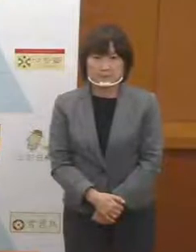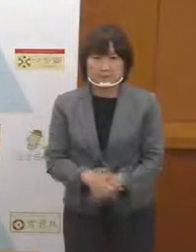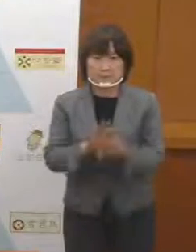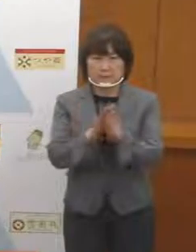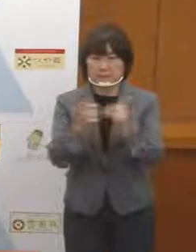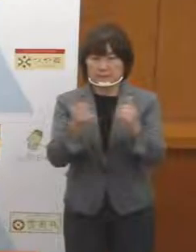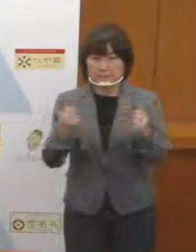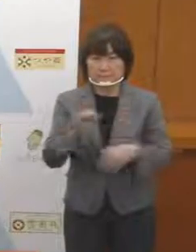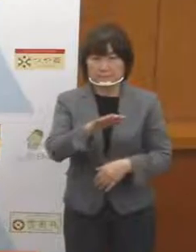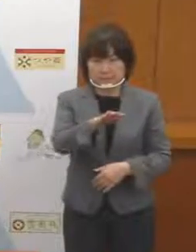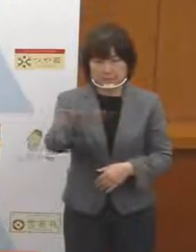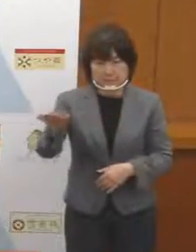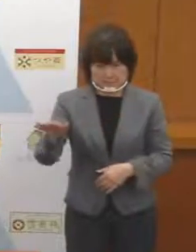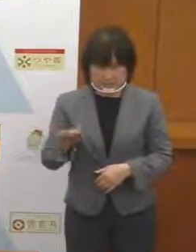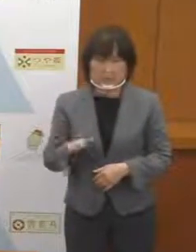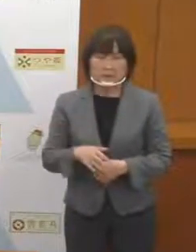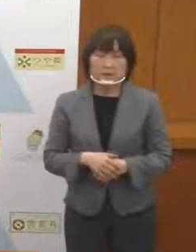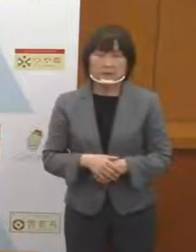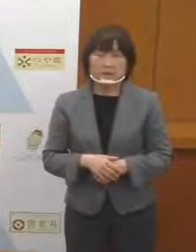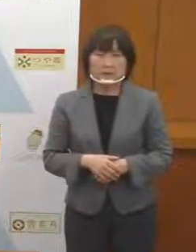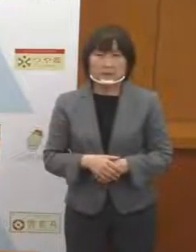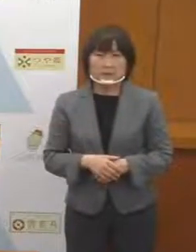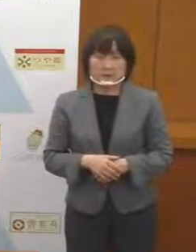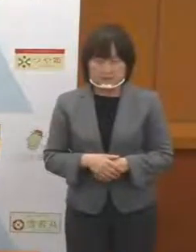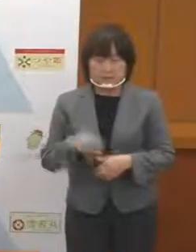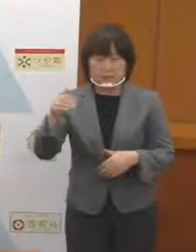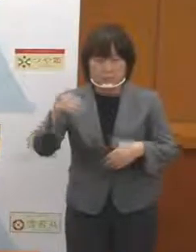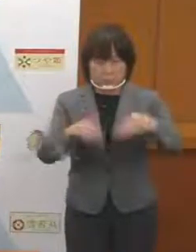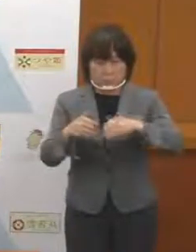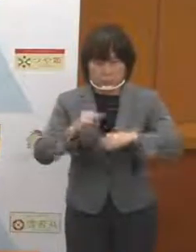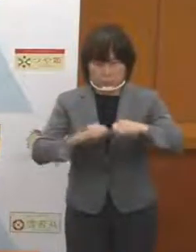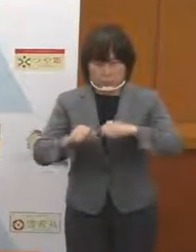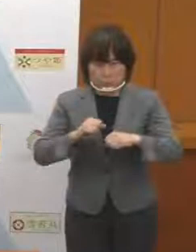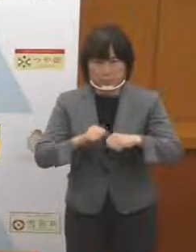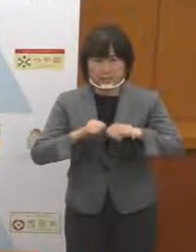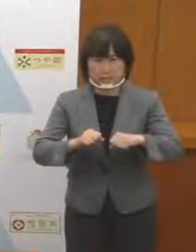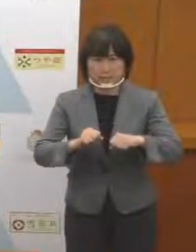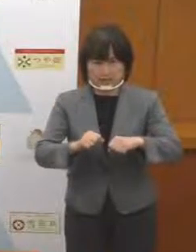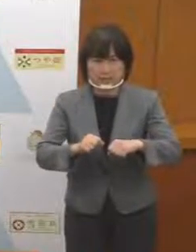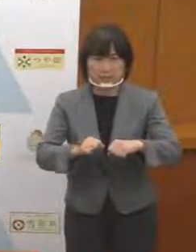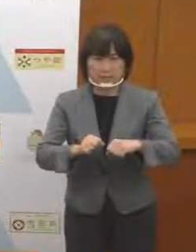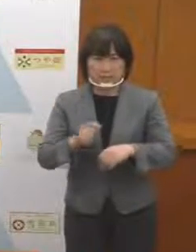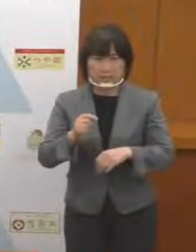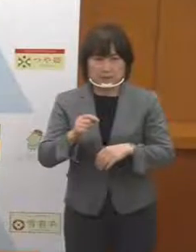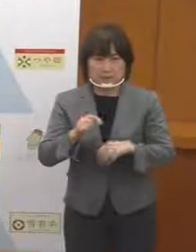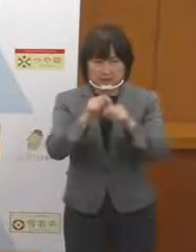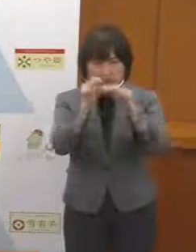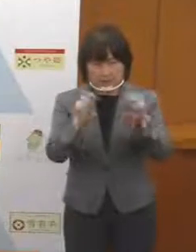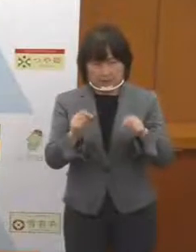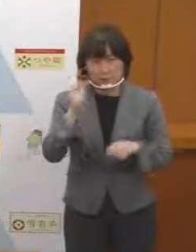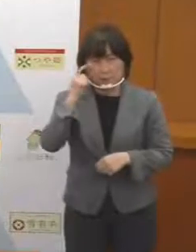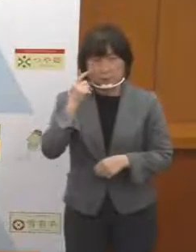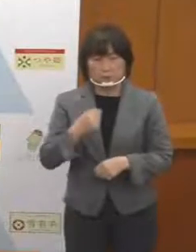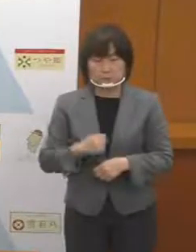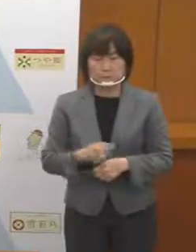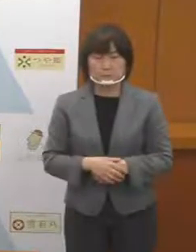県民の皆さん県民の皆さんがですねしっかり投票行動をとってくださったなぁと思っています